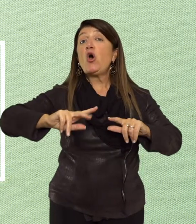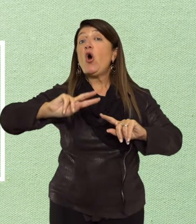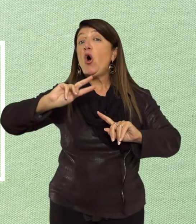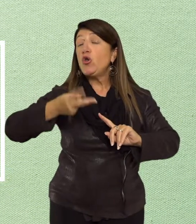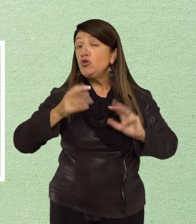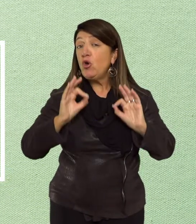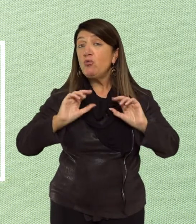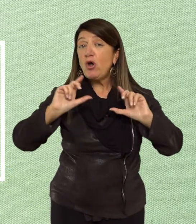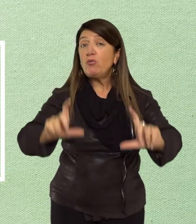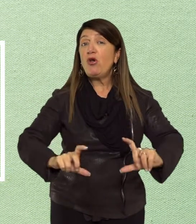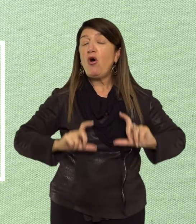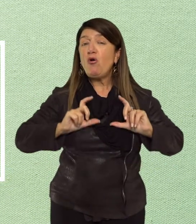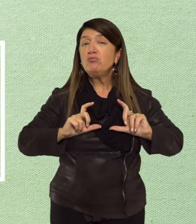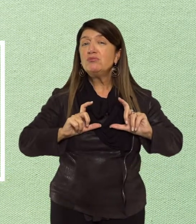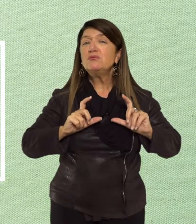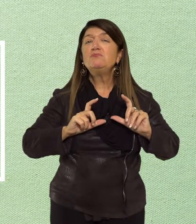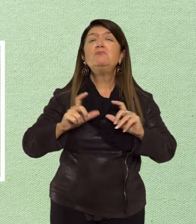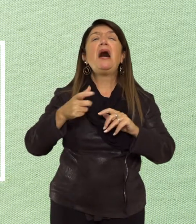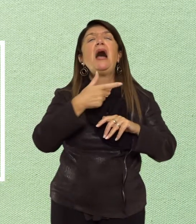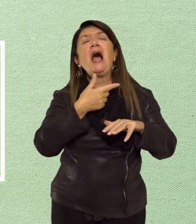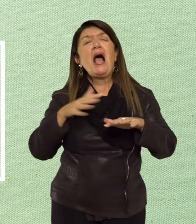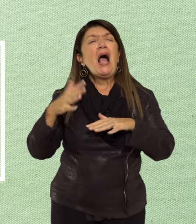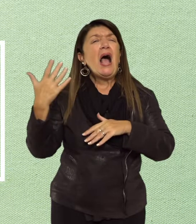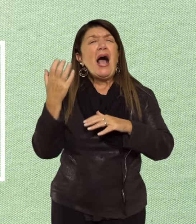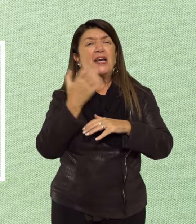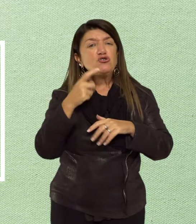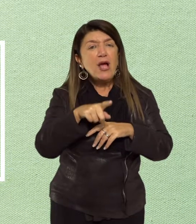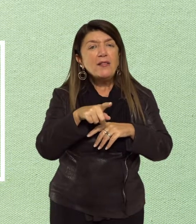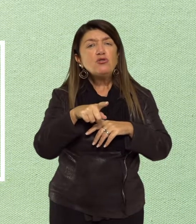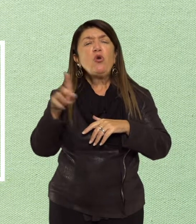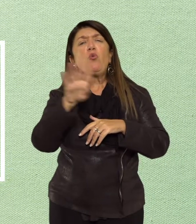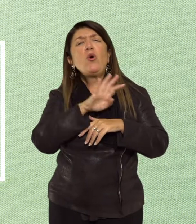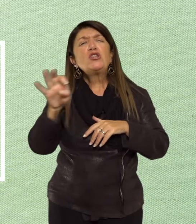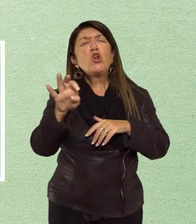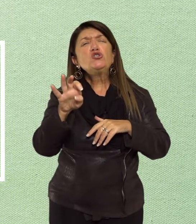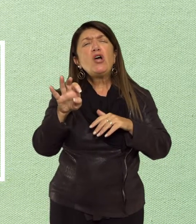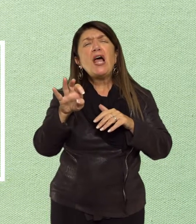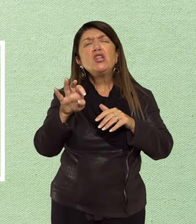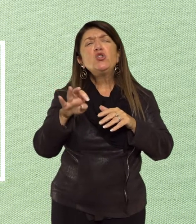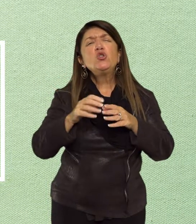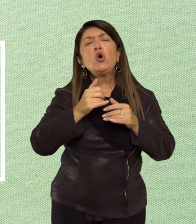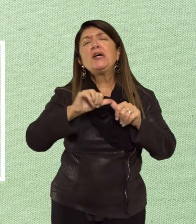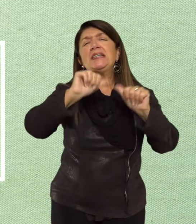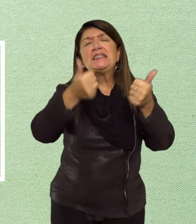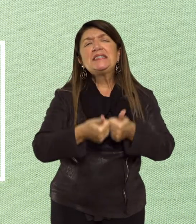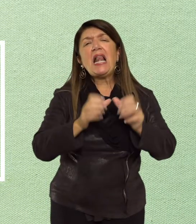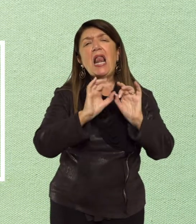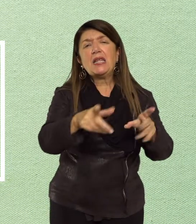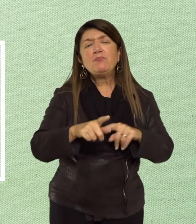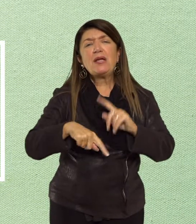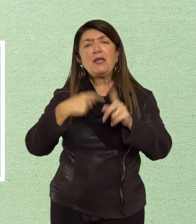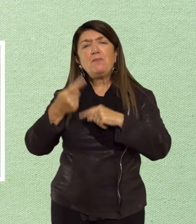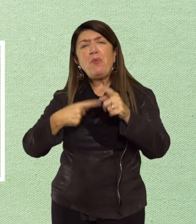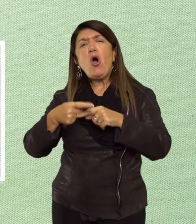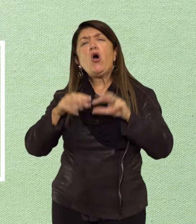nei 100 dorso. Il terzo, di nuovo argento nei 400 stile libero, facendo il nuovo record italiano assoluto. Poi è arrivato